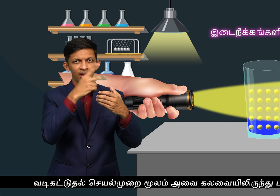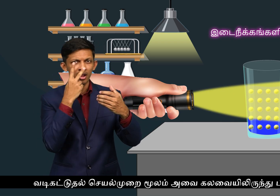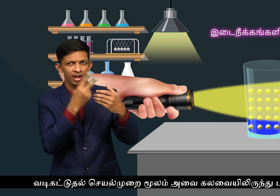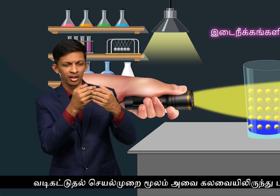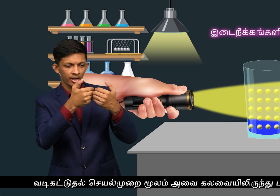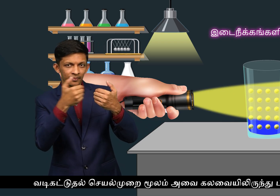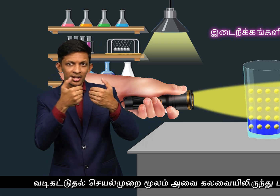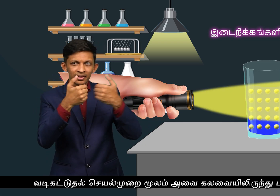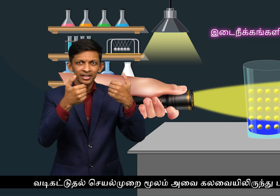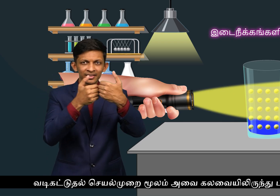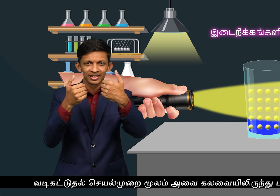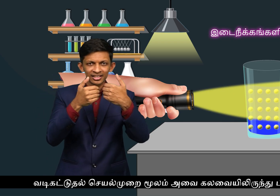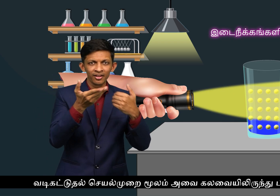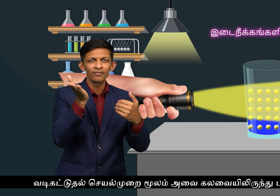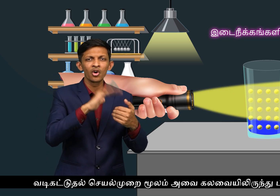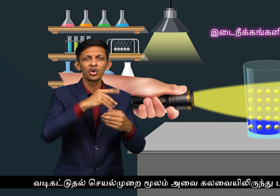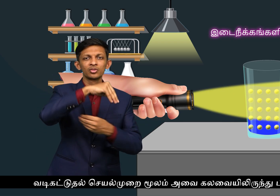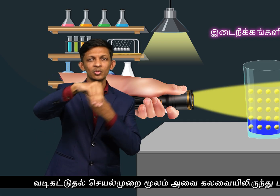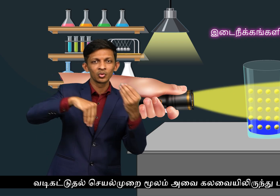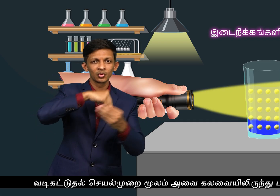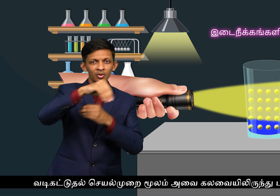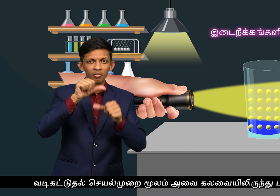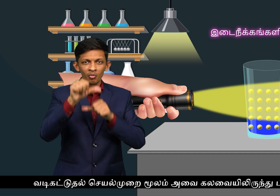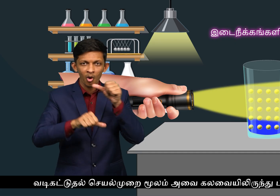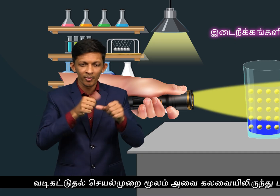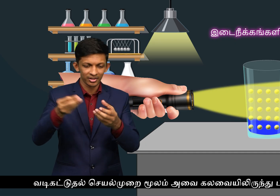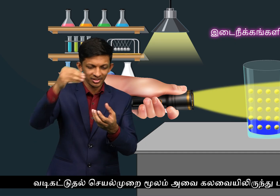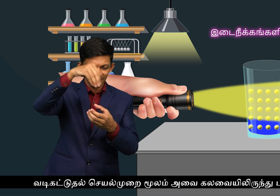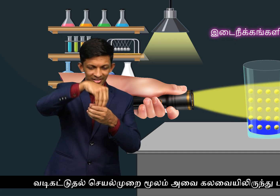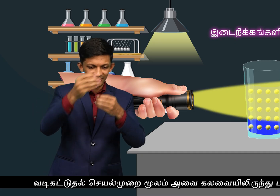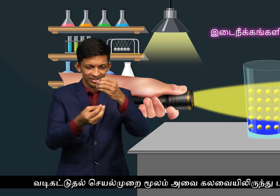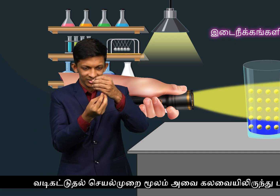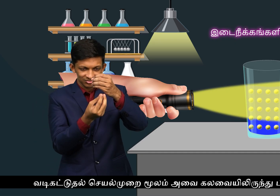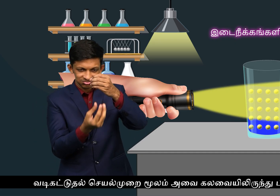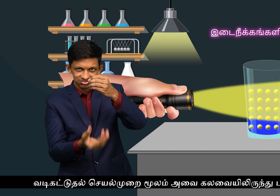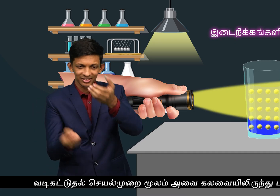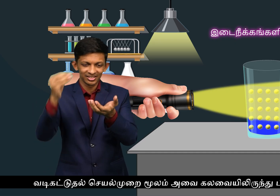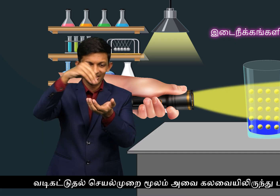வடிகட்டுதல் செயல்முறை மூலம் அவை கலவையிலிருந்து பிரிக்கப்படலாம்.